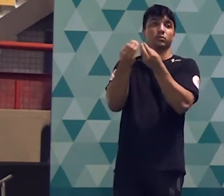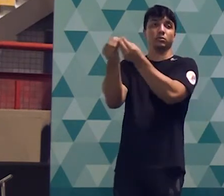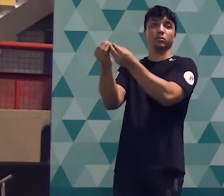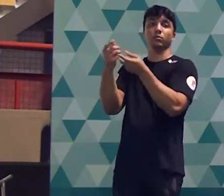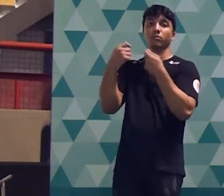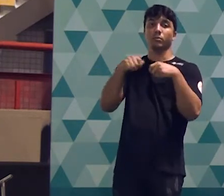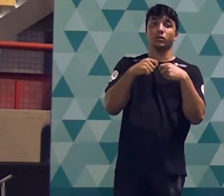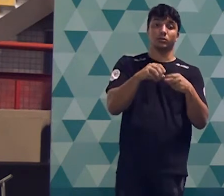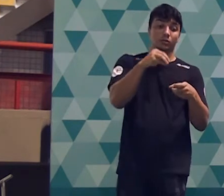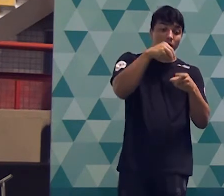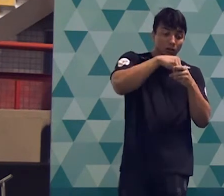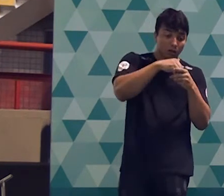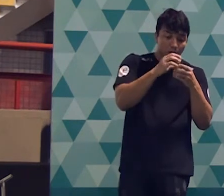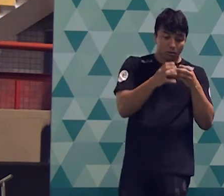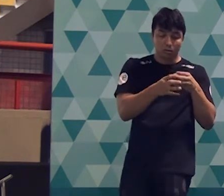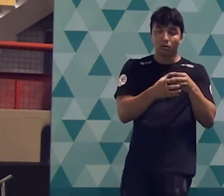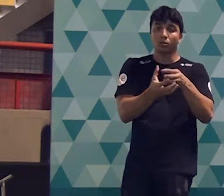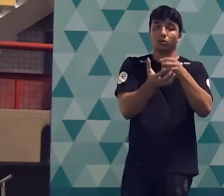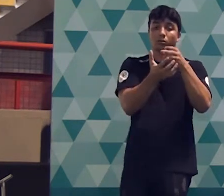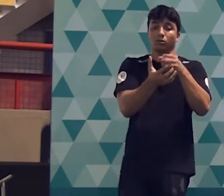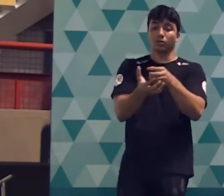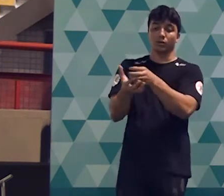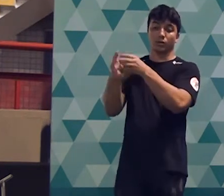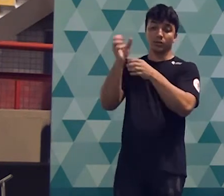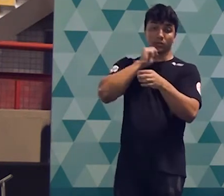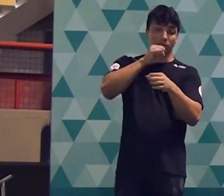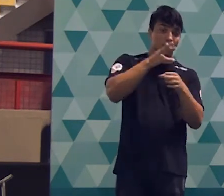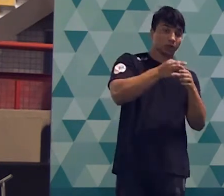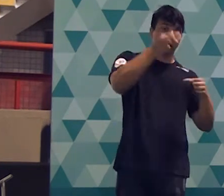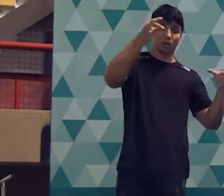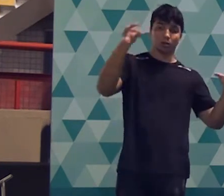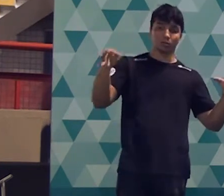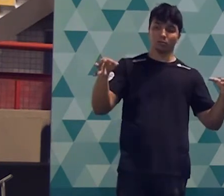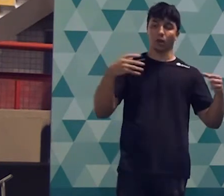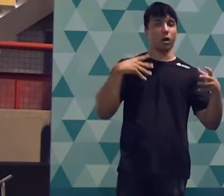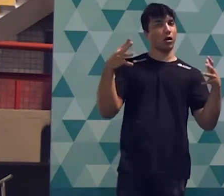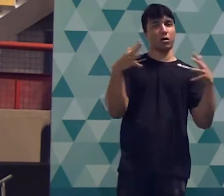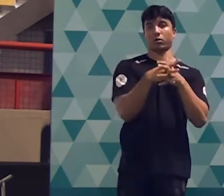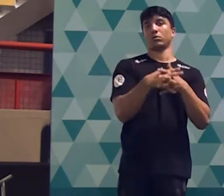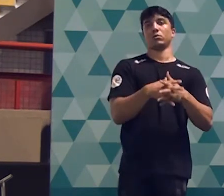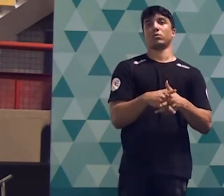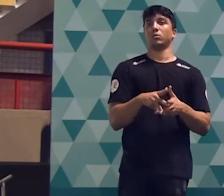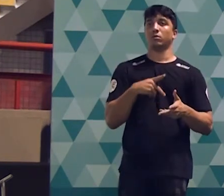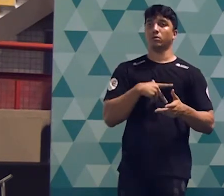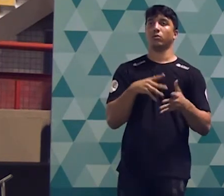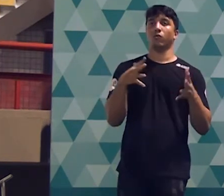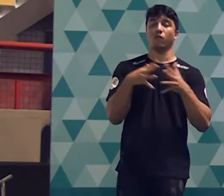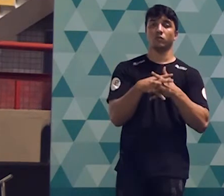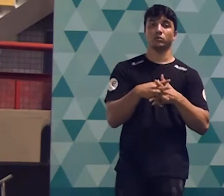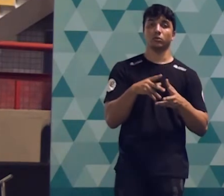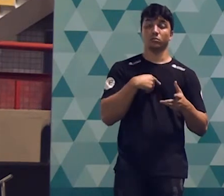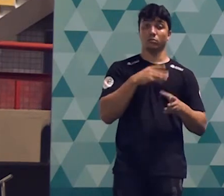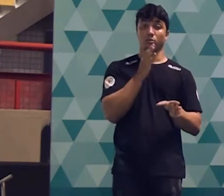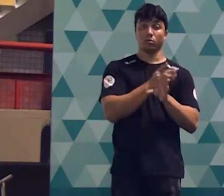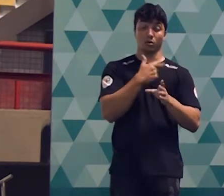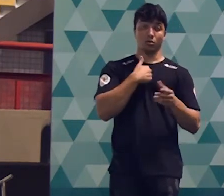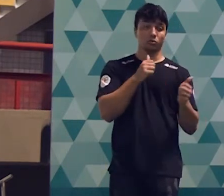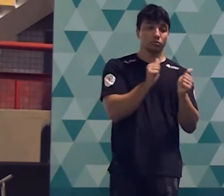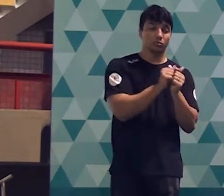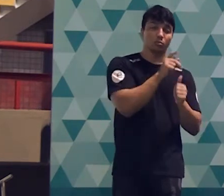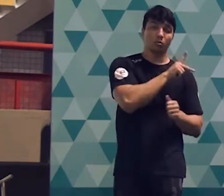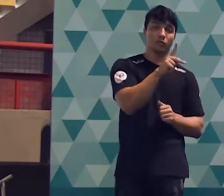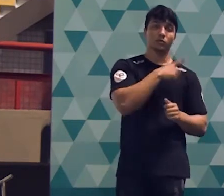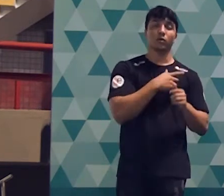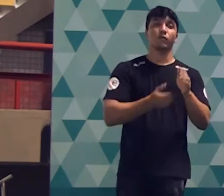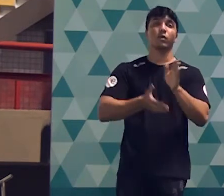do jarrinho. Porque se você arrancar a flor, é uma confusão. Eu estava com alguns professores numa